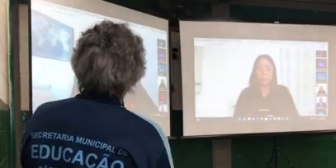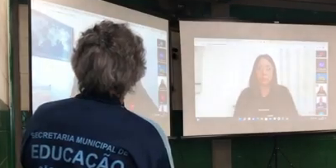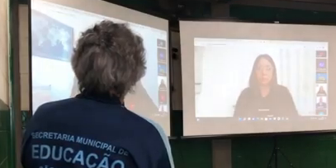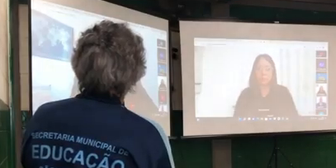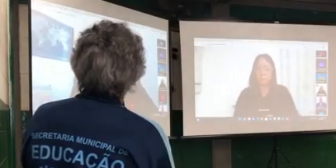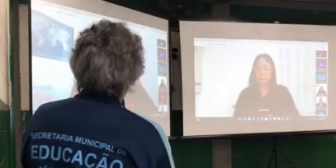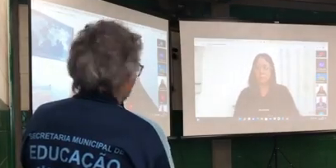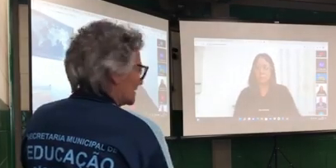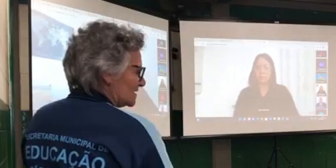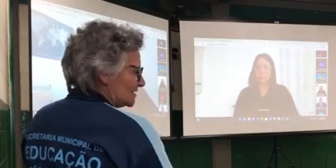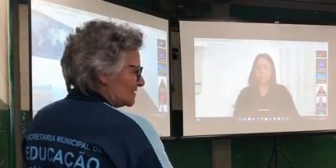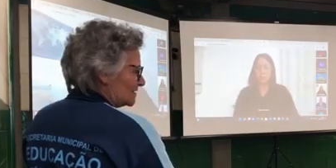Acho que ele não está lhe ouvindo.